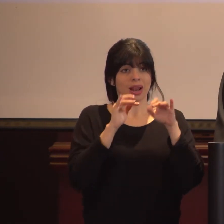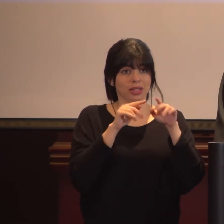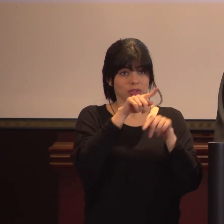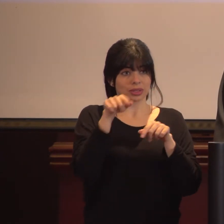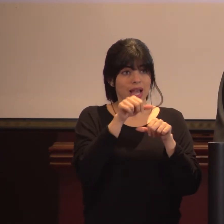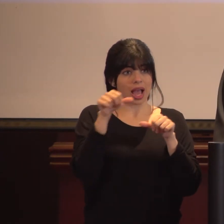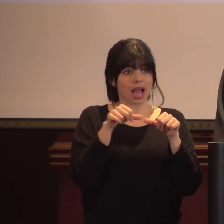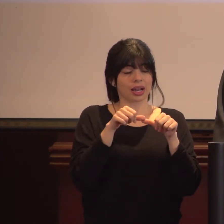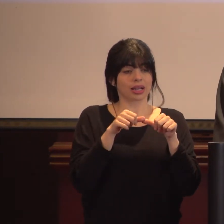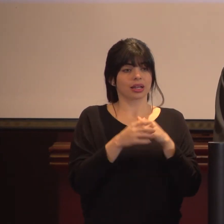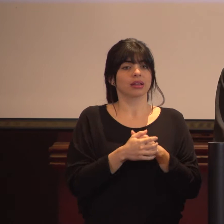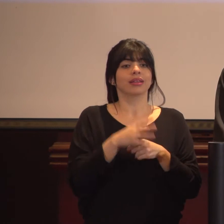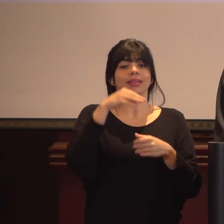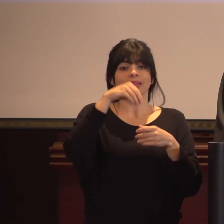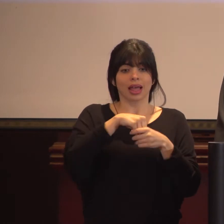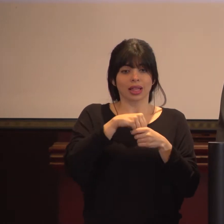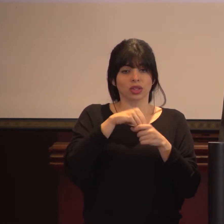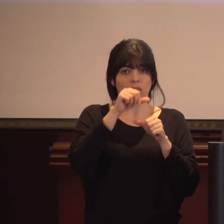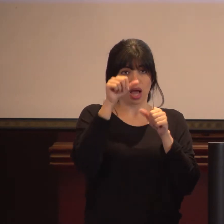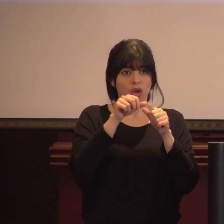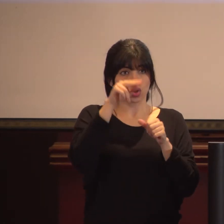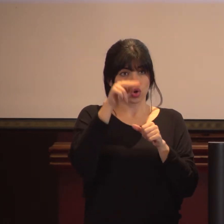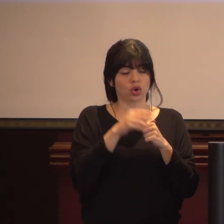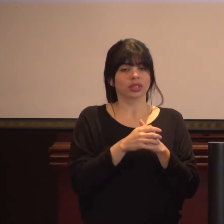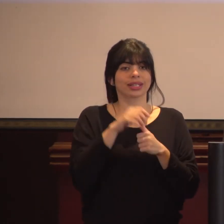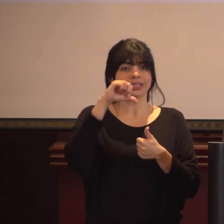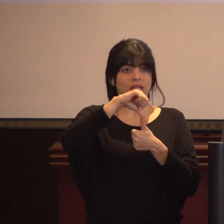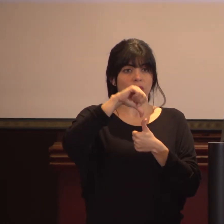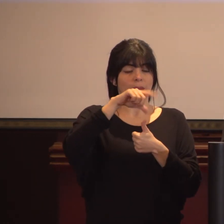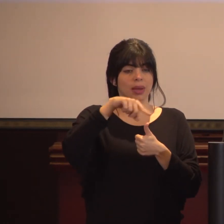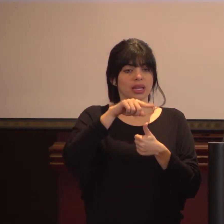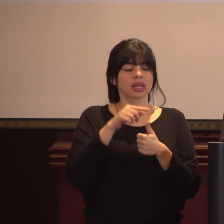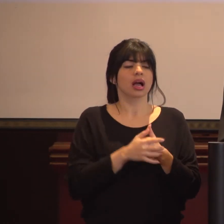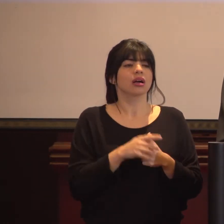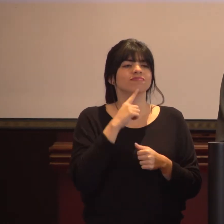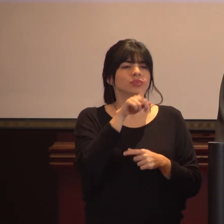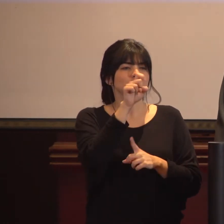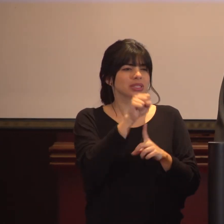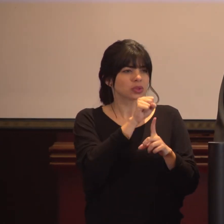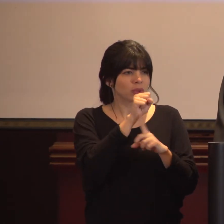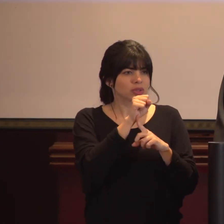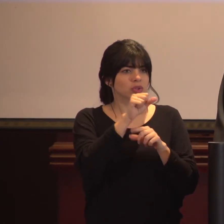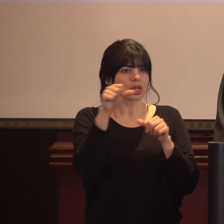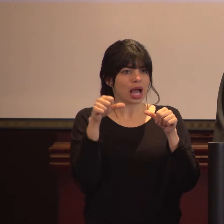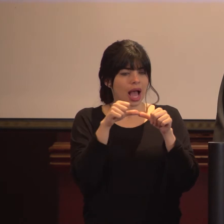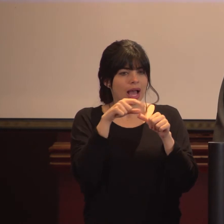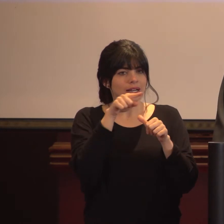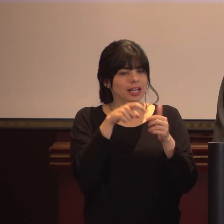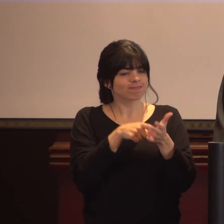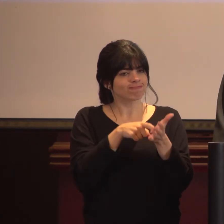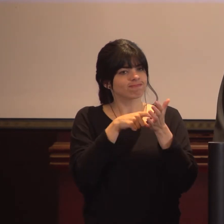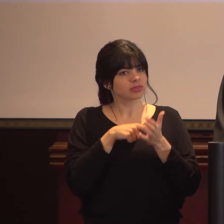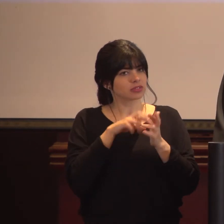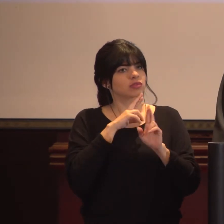proveniente del y dentro del triángulo norte de Centroamérica se trata de una situación regional que exige